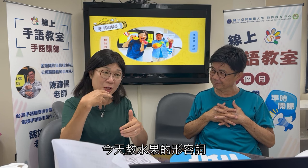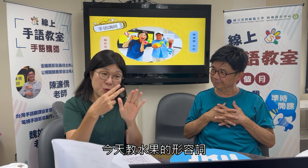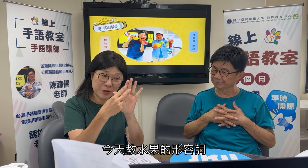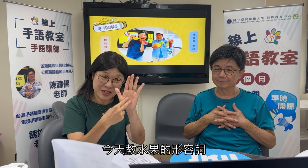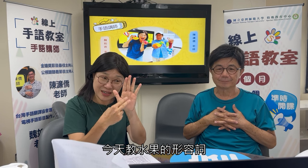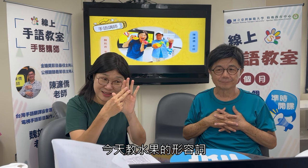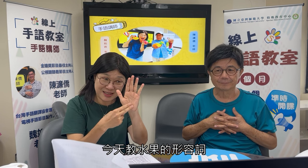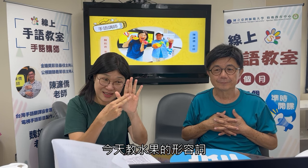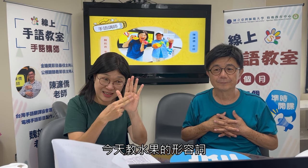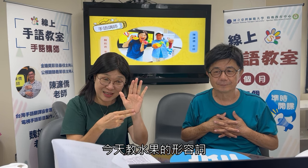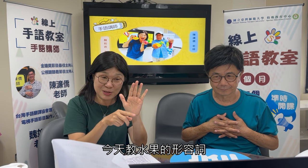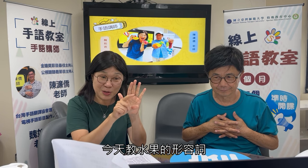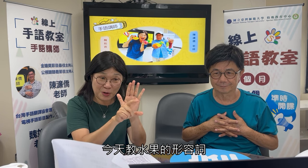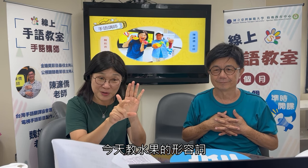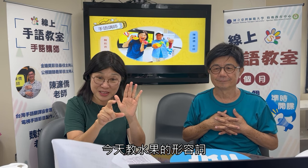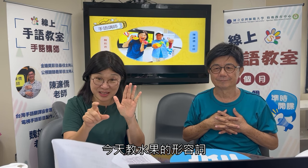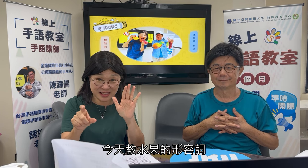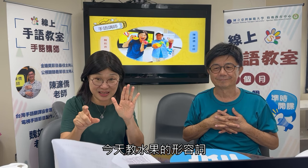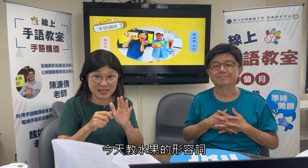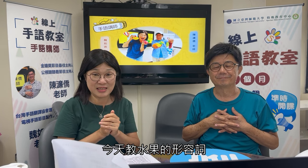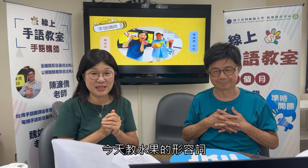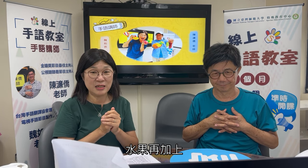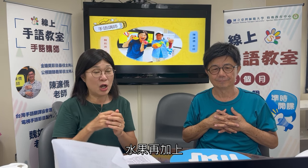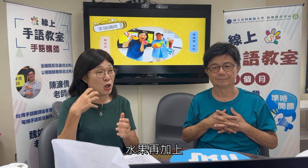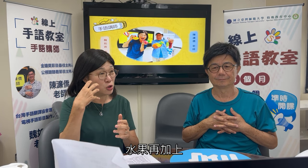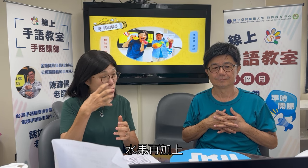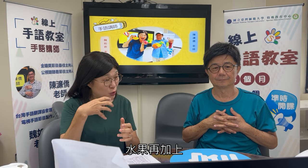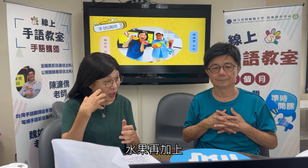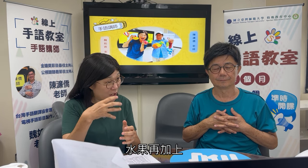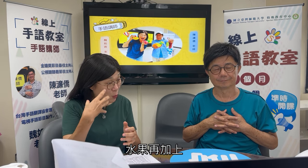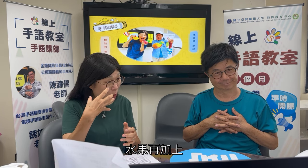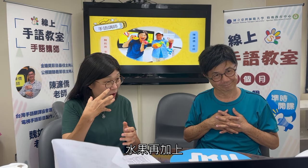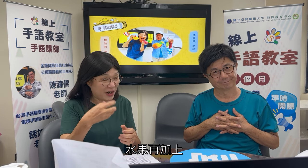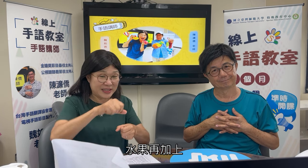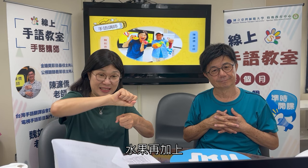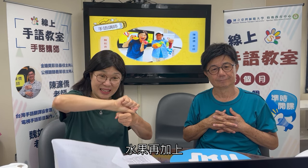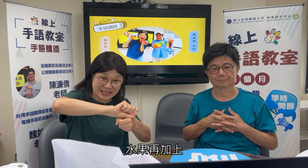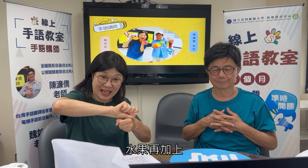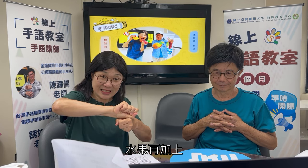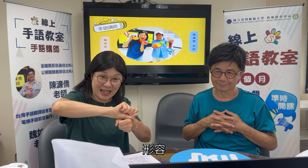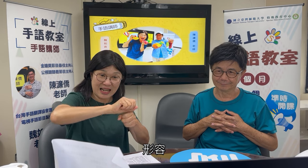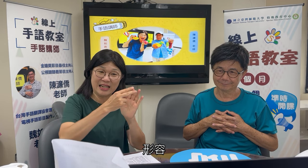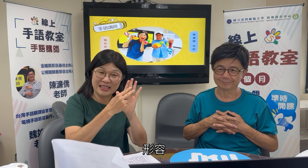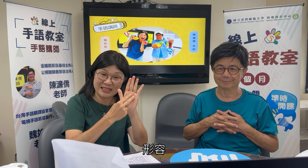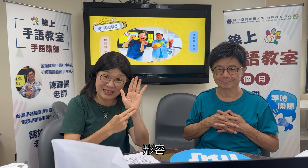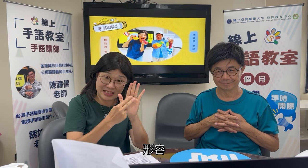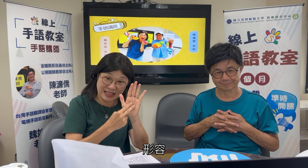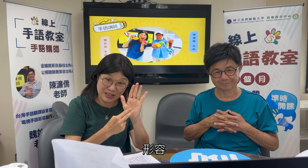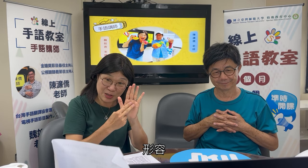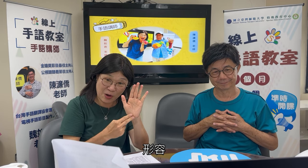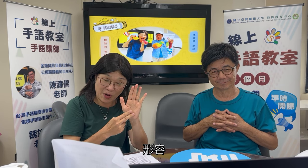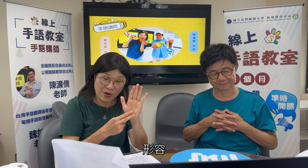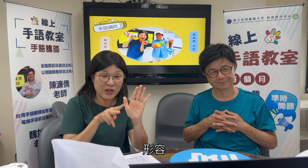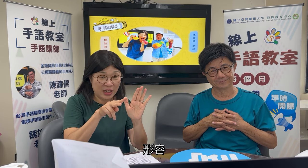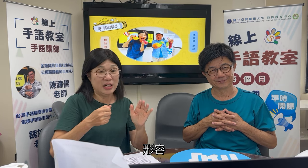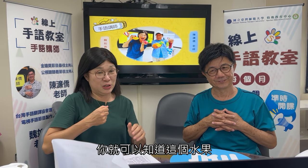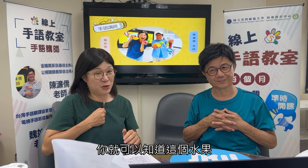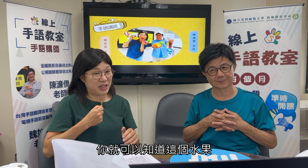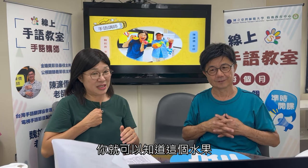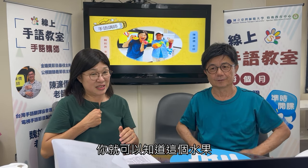的形容词，水果再加上形容，你就可以知